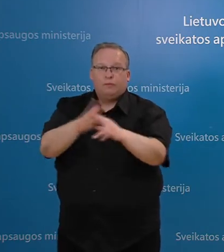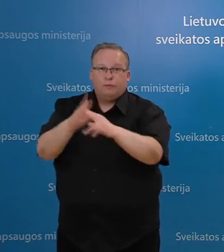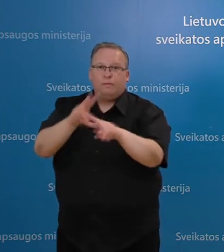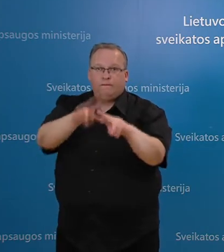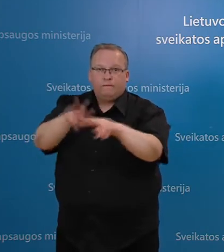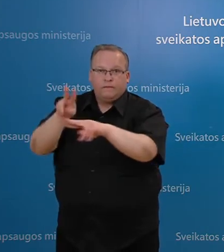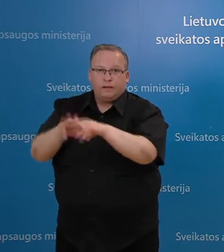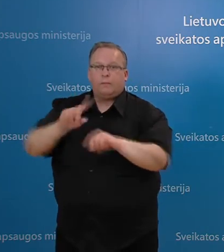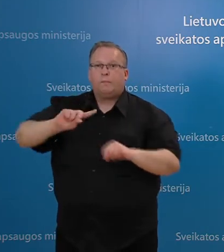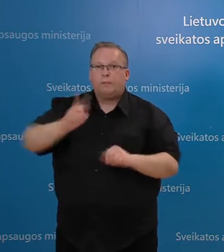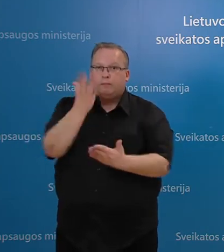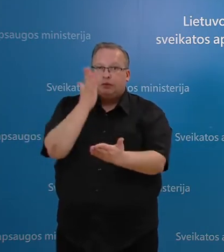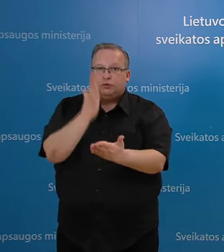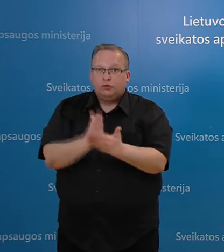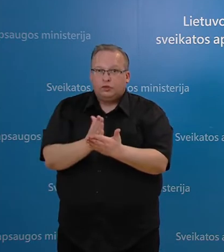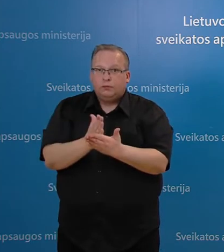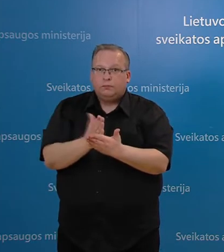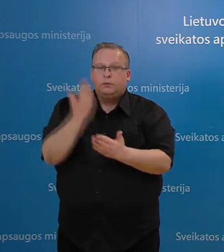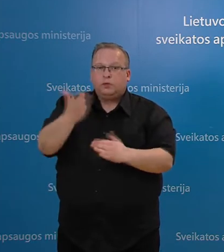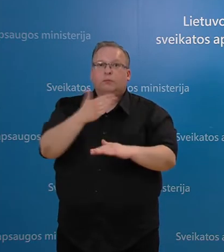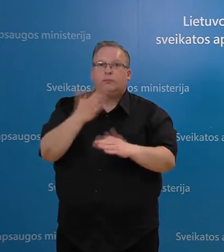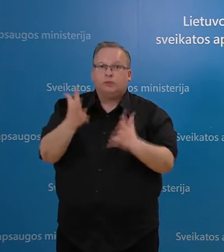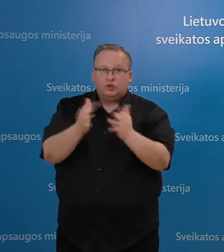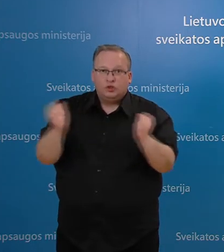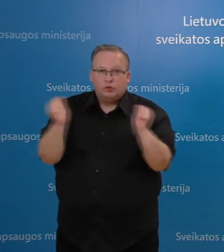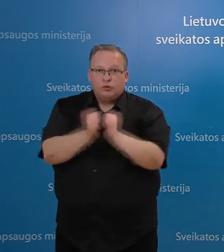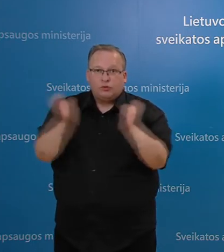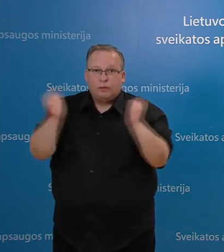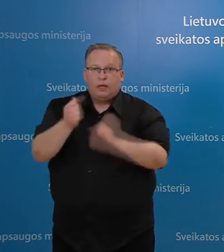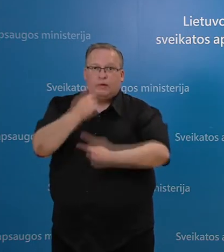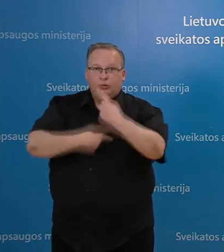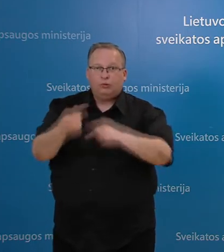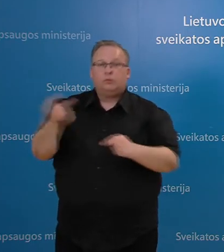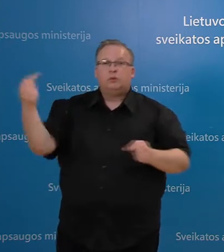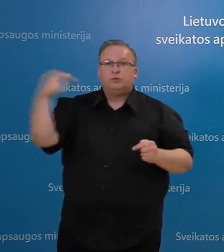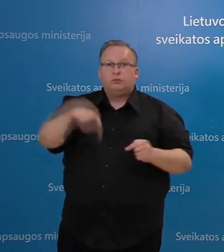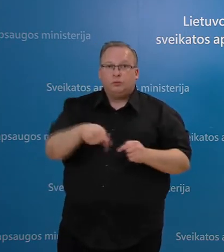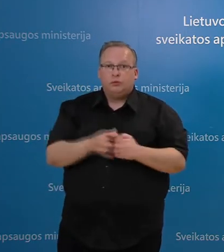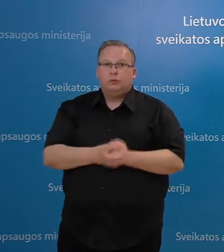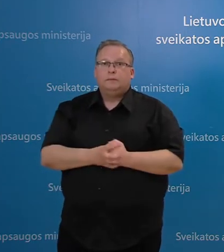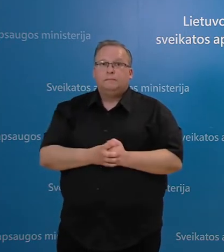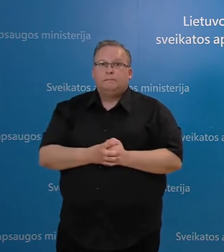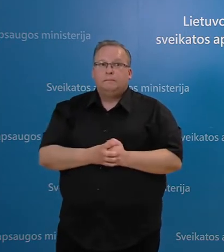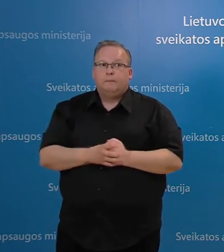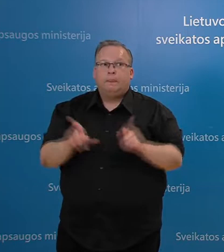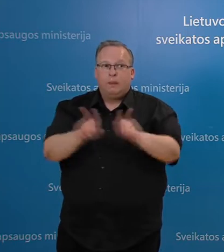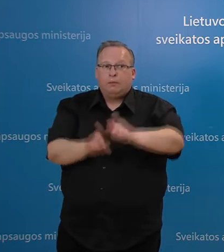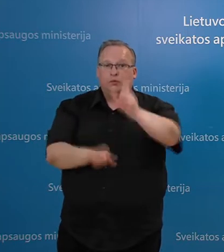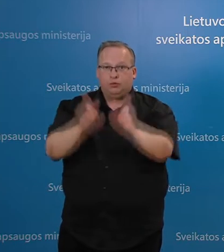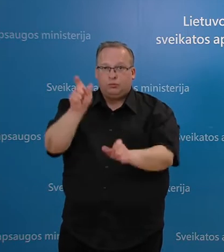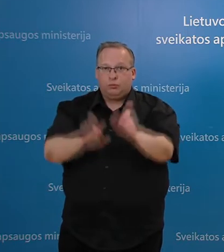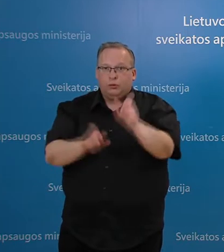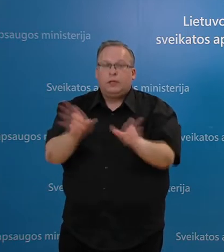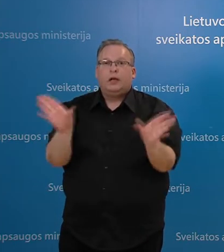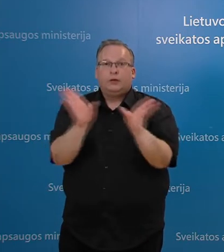yra pirmasis atvejis yra įvežtinis iš Jungtinės karalystės. Asmenys kartu, keliavę